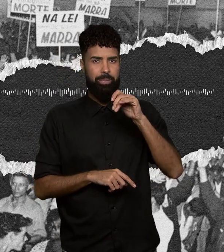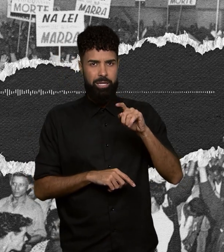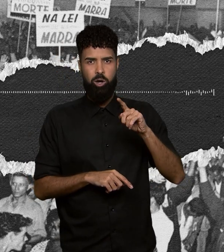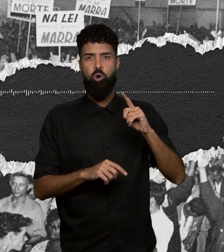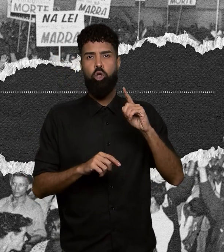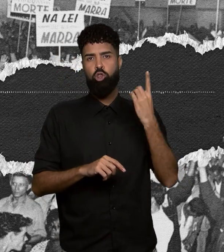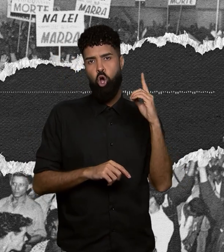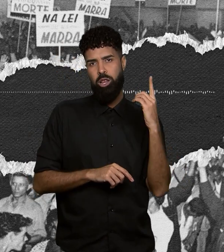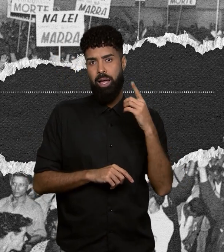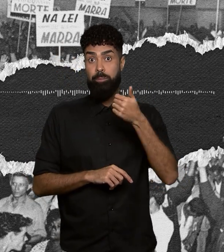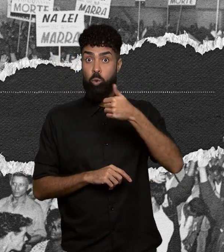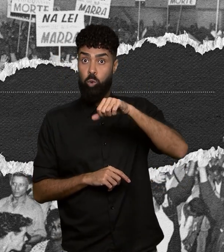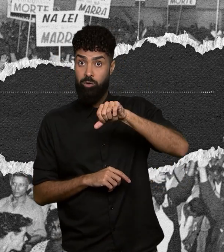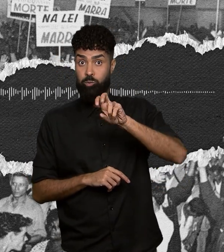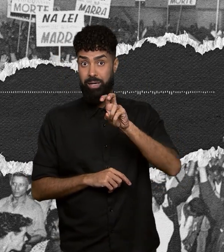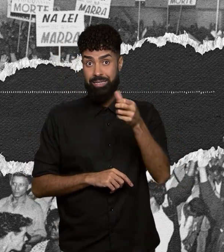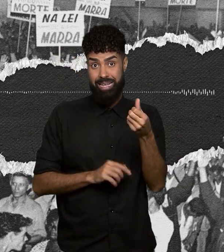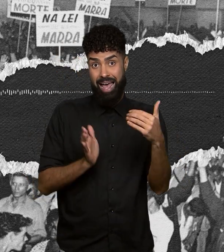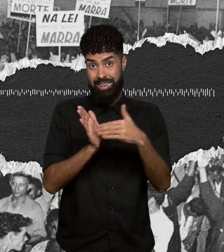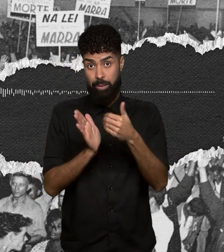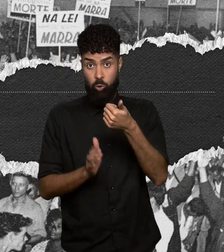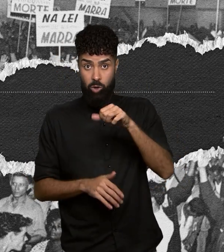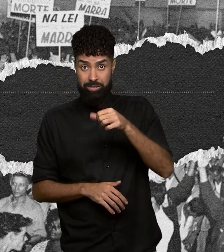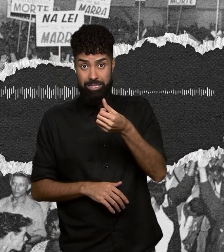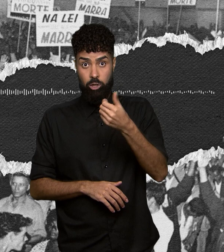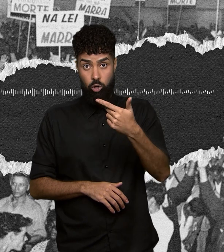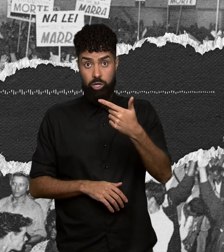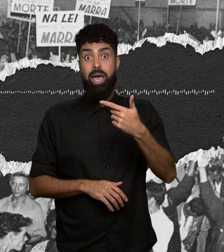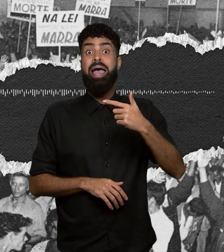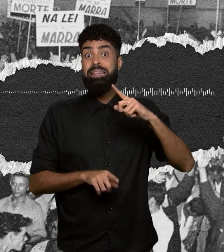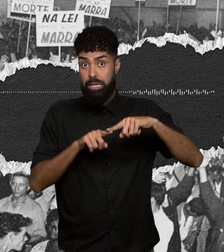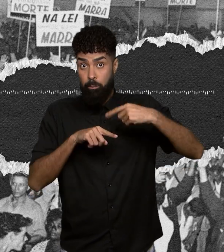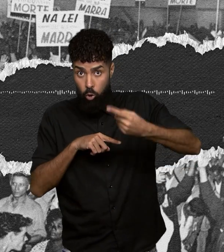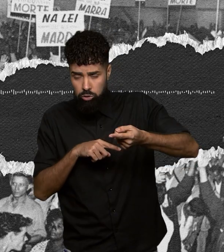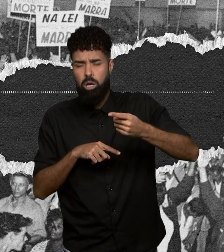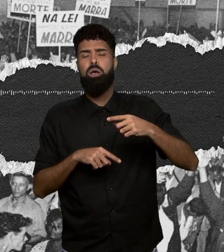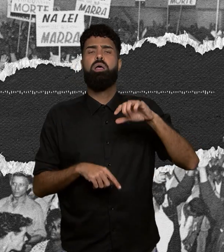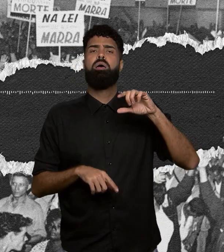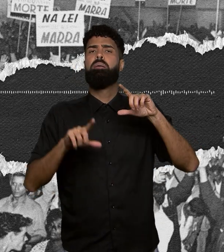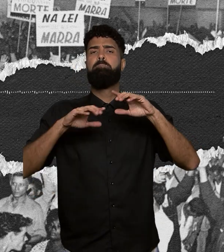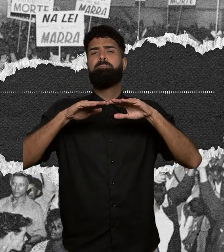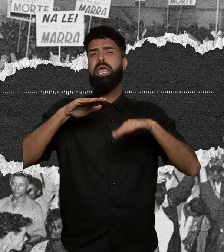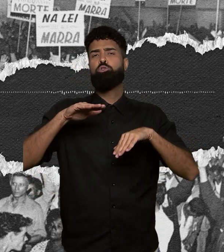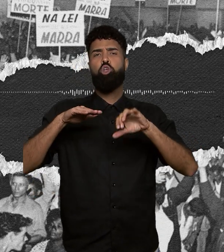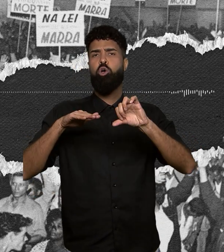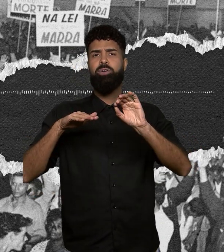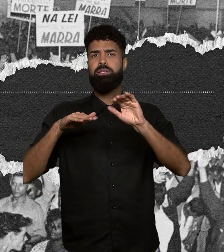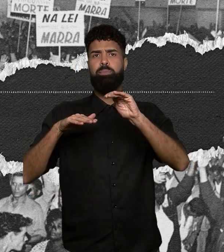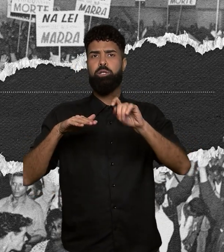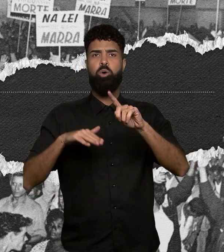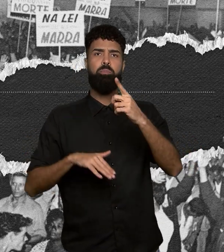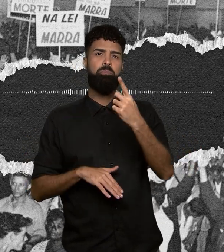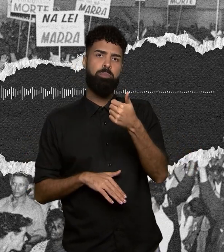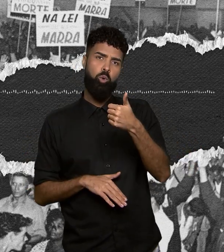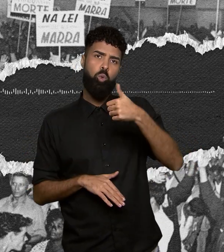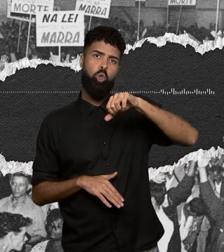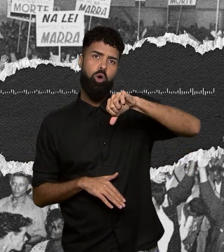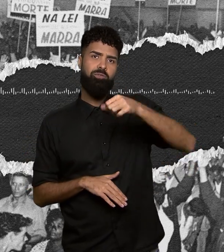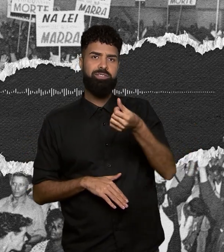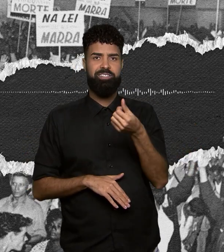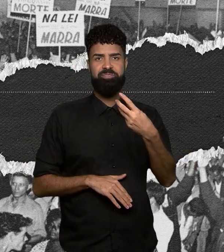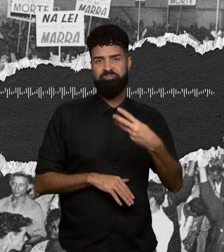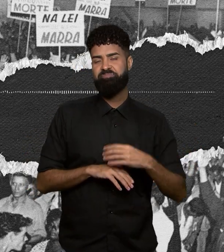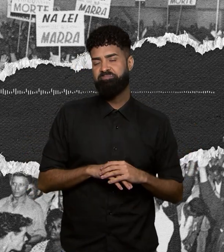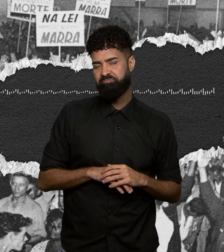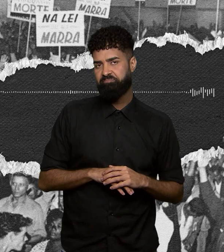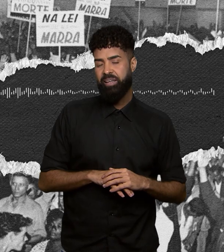período de 1956 a 62 para menos de 90 milhões em 1963 está em jogo